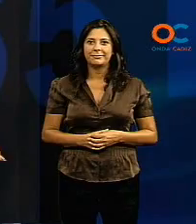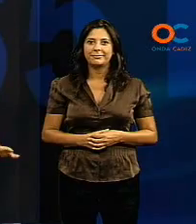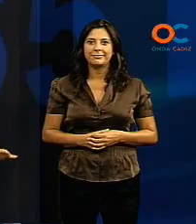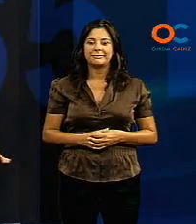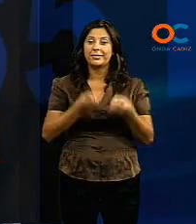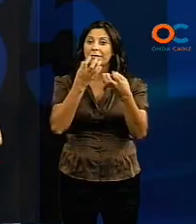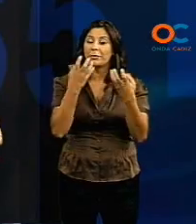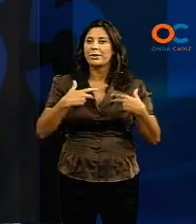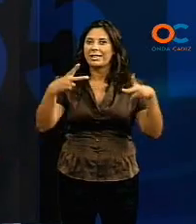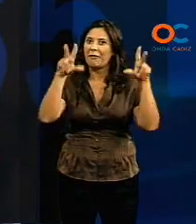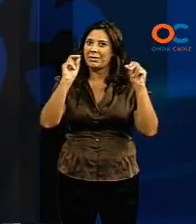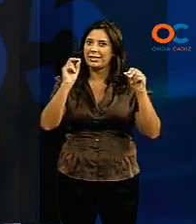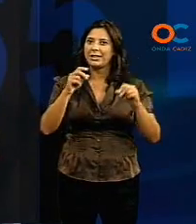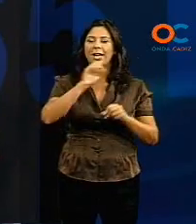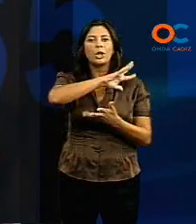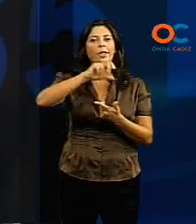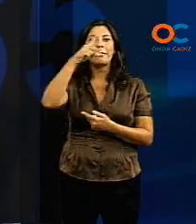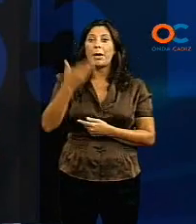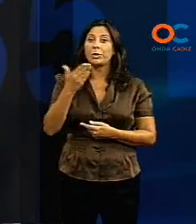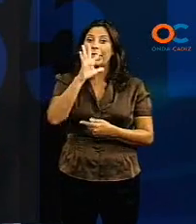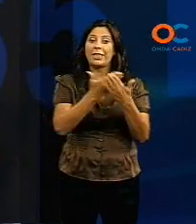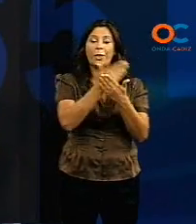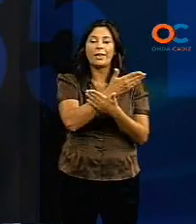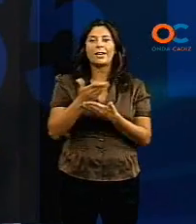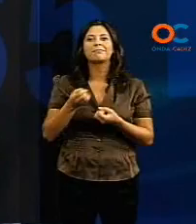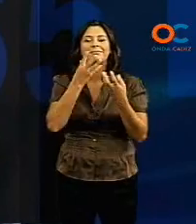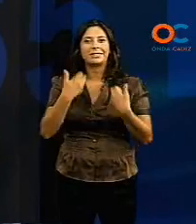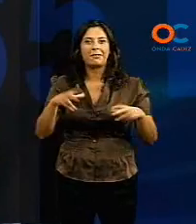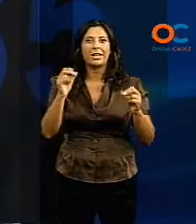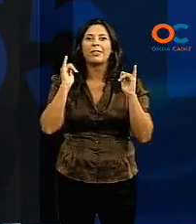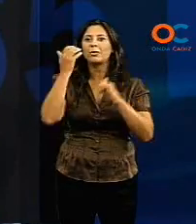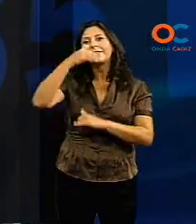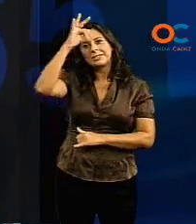Y esto es todo por hoy. Hasta aquí las noticias más relevantes de estos 5 días. Disfruten del fin de semana.